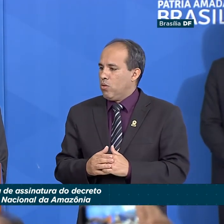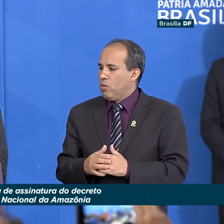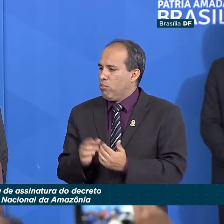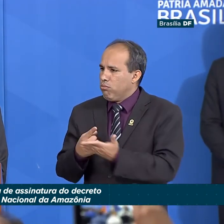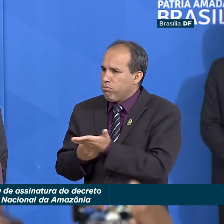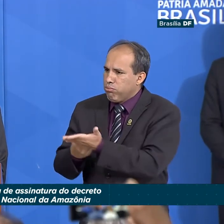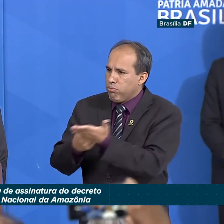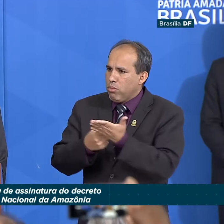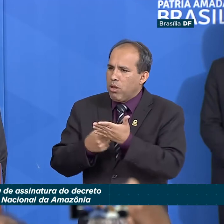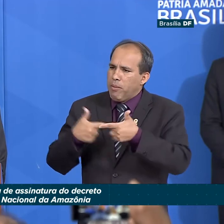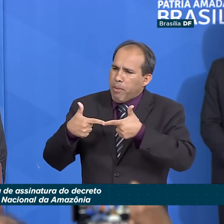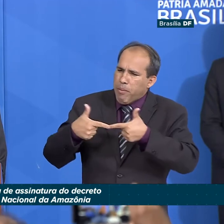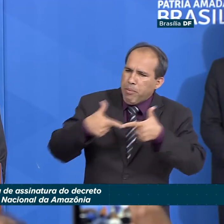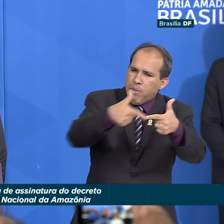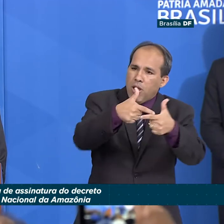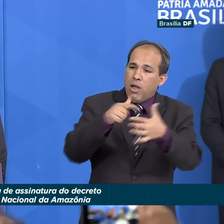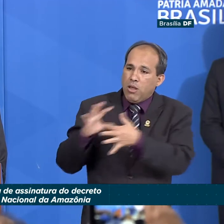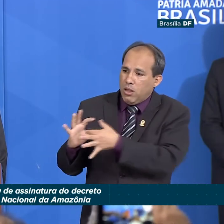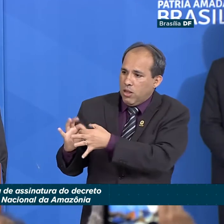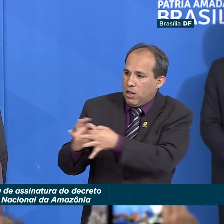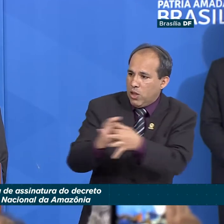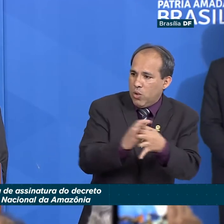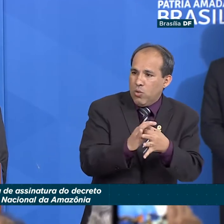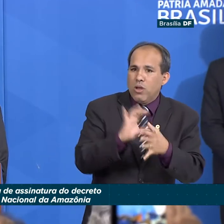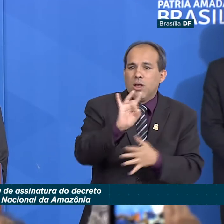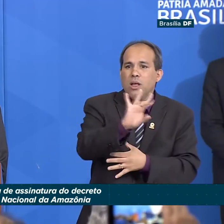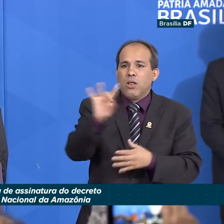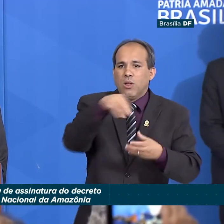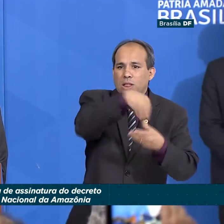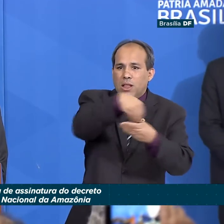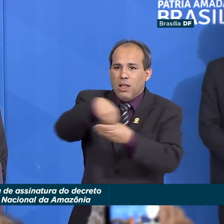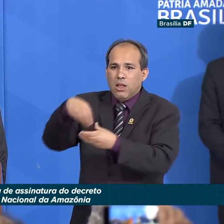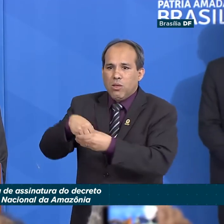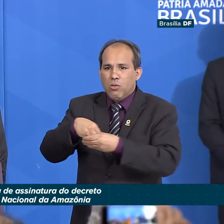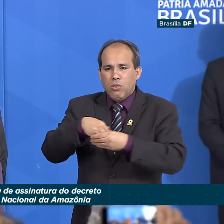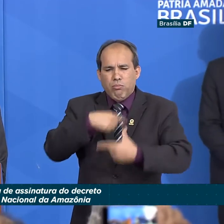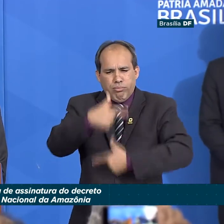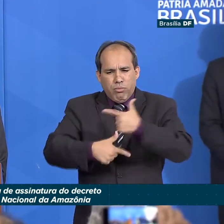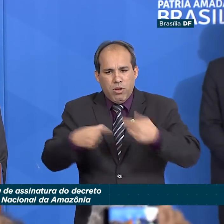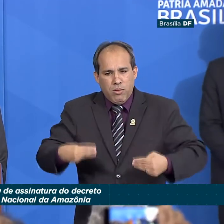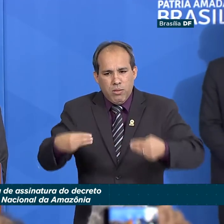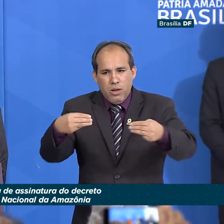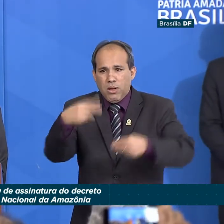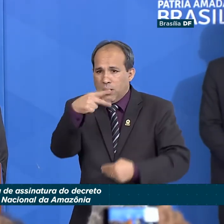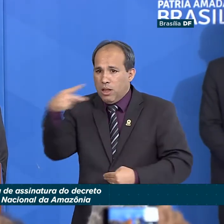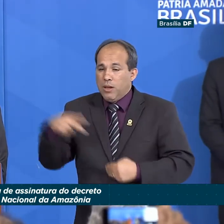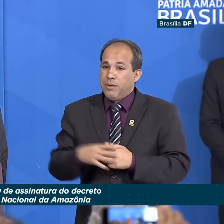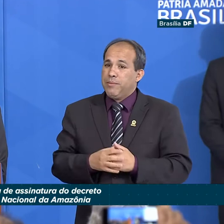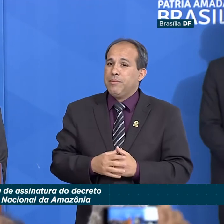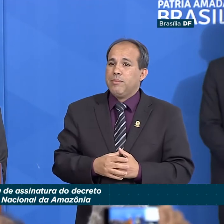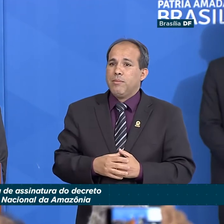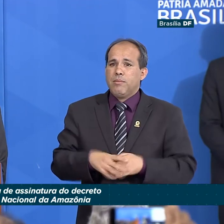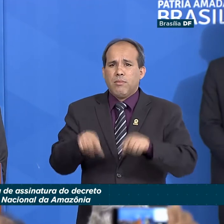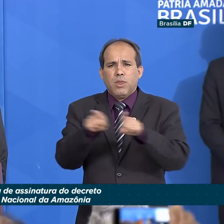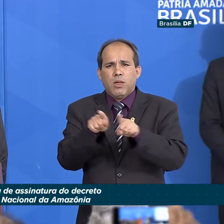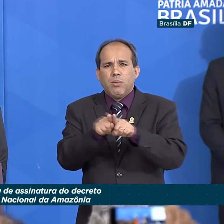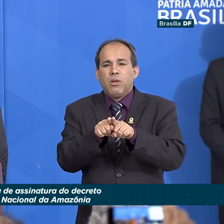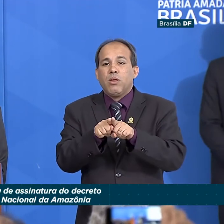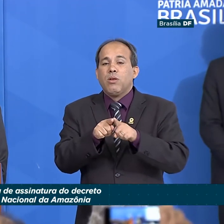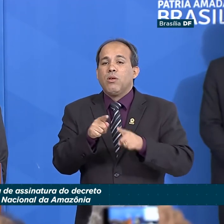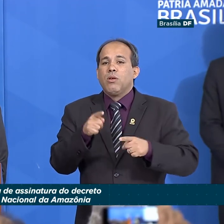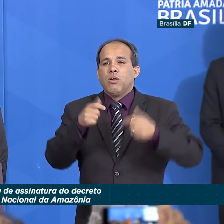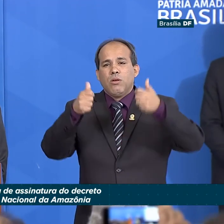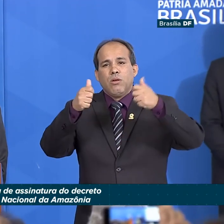ação integrada de suas pastas nessa empreitada. Estamos falando